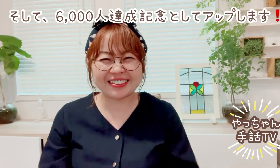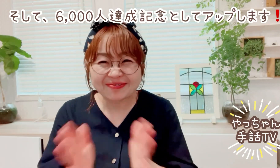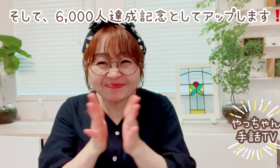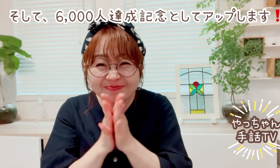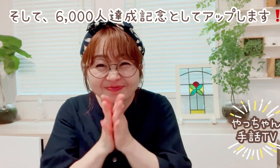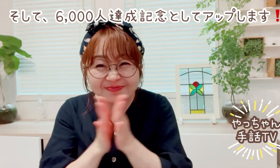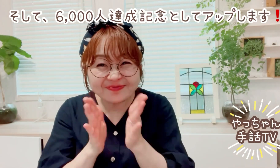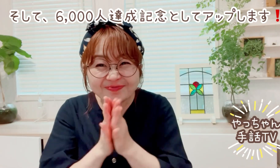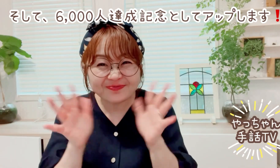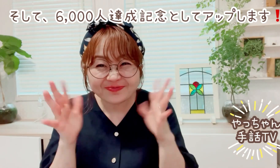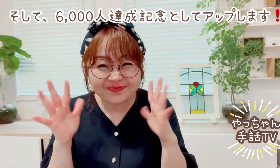います。